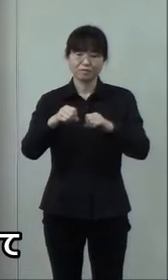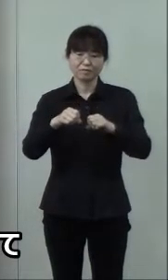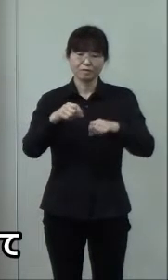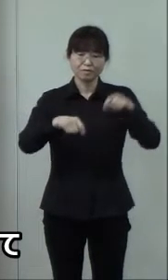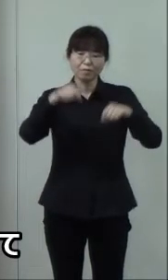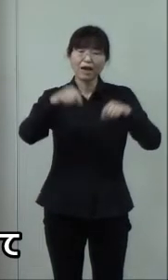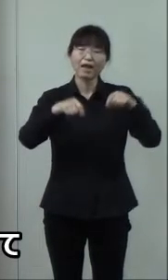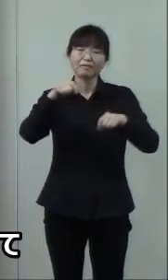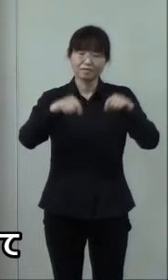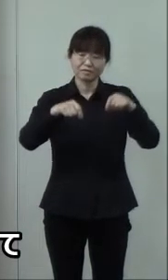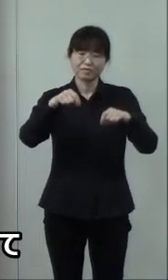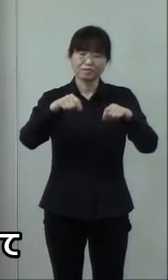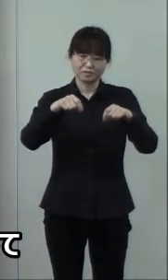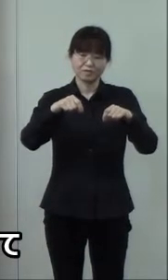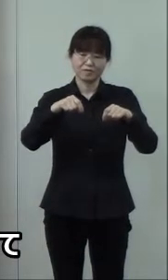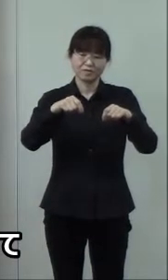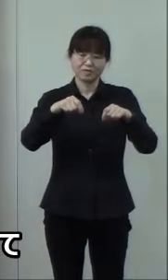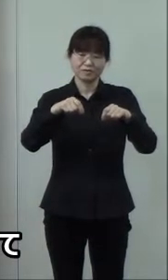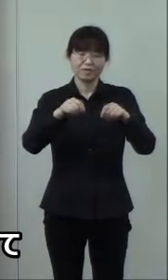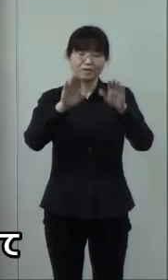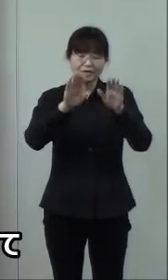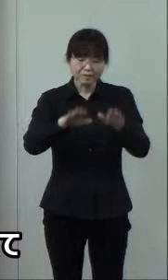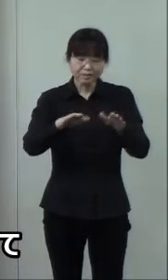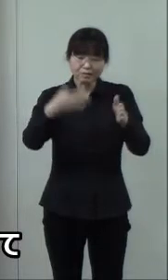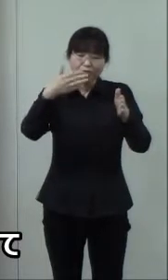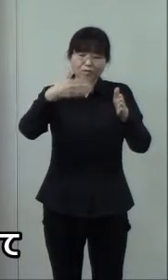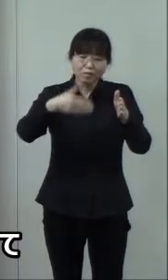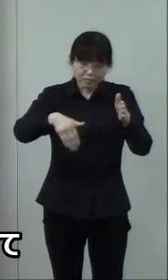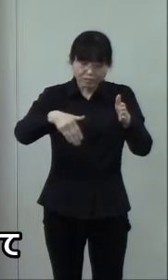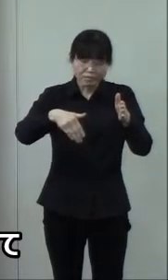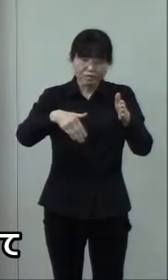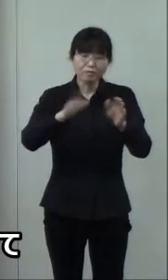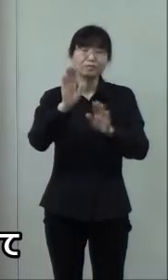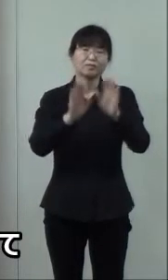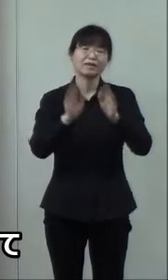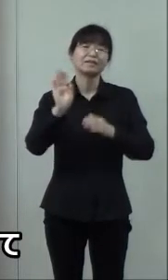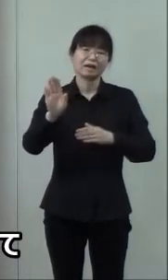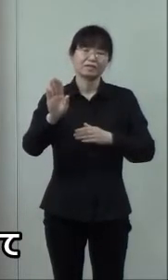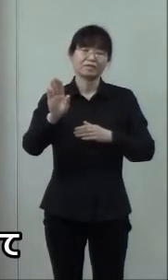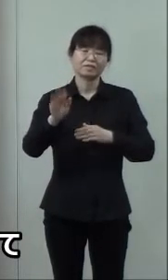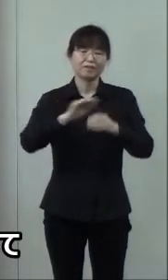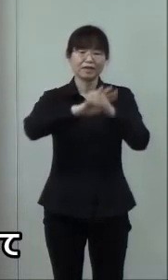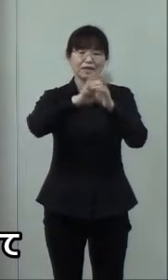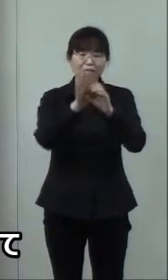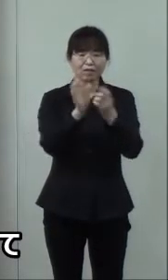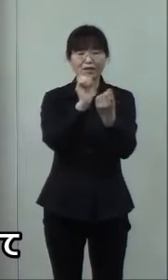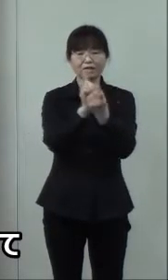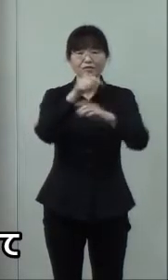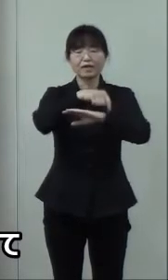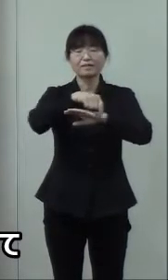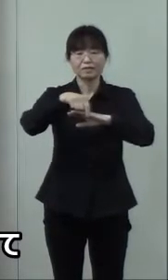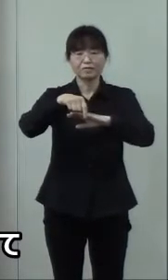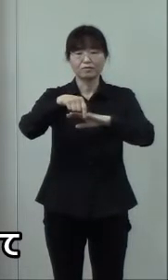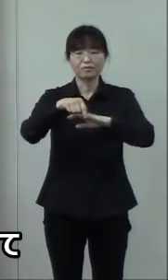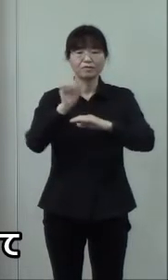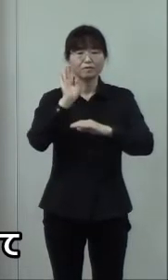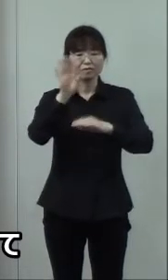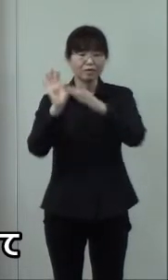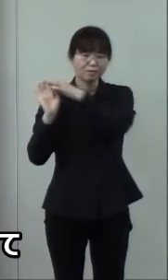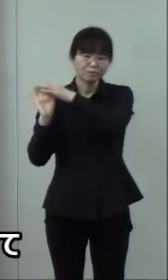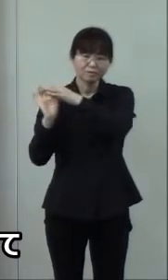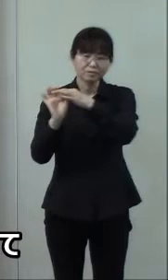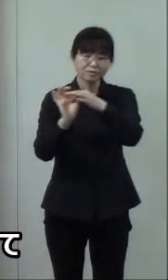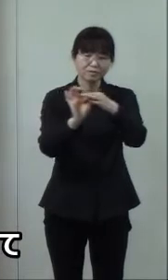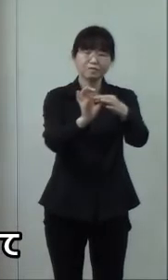ういうまだまだその最中ではありますけれども、やはりコロナでの対策というのは非常にまだまだ続いておるということ